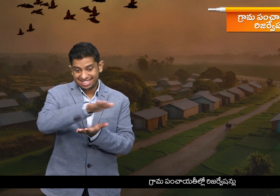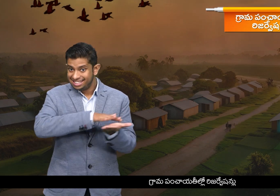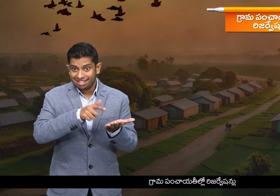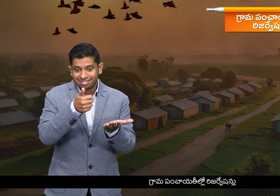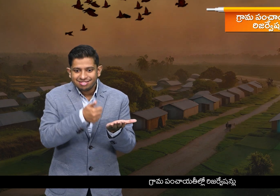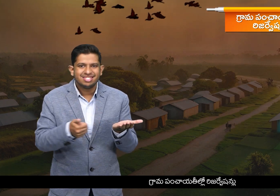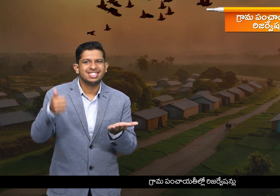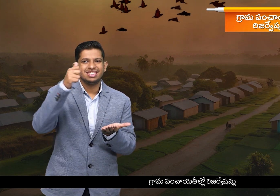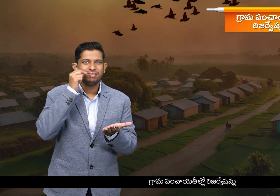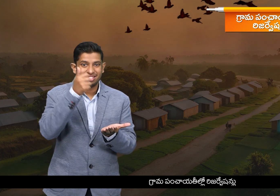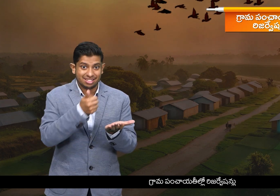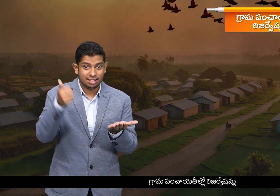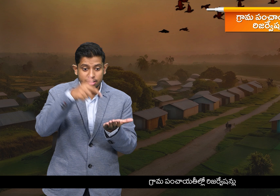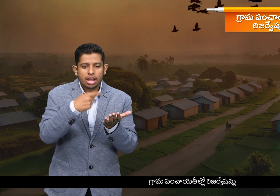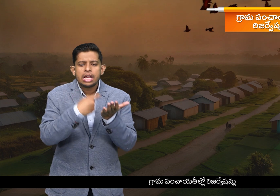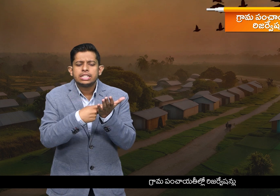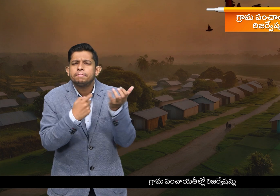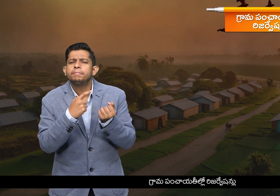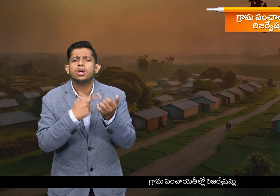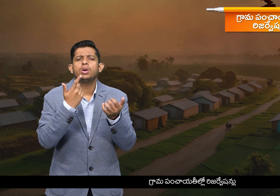గ్రామ పంచాయతీల్లో రిజర్వేషన్లు.